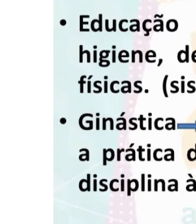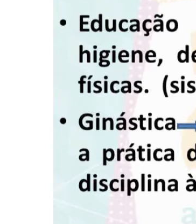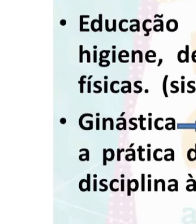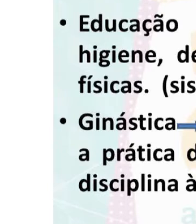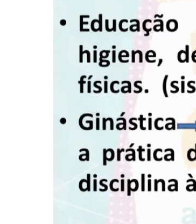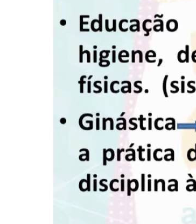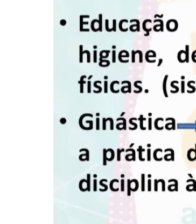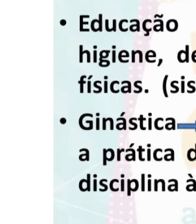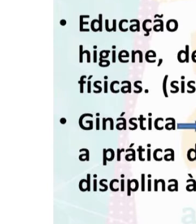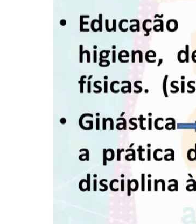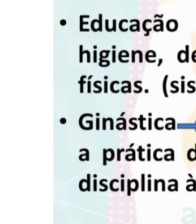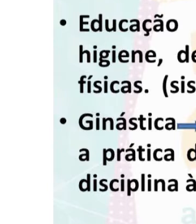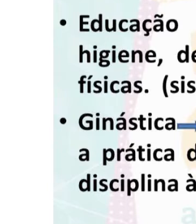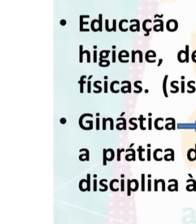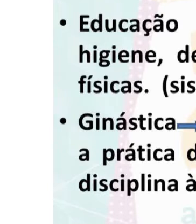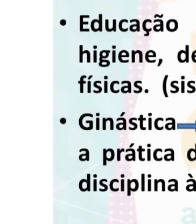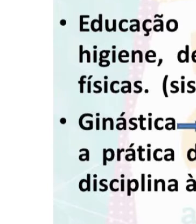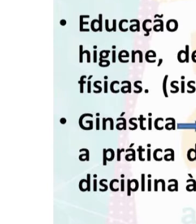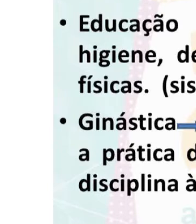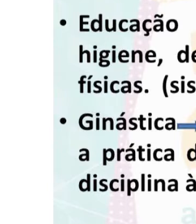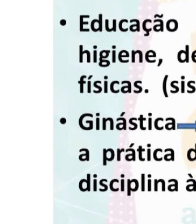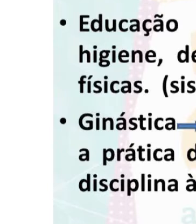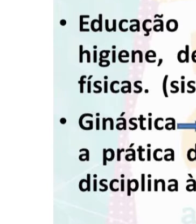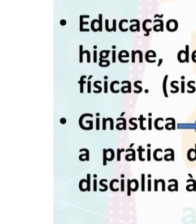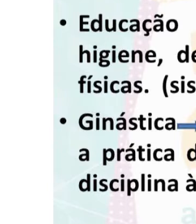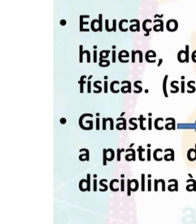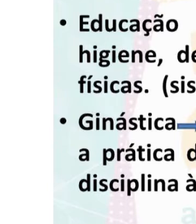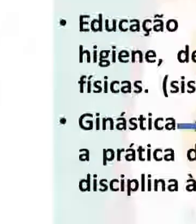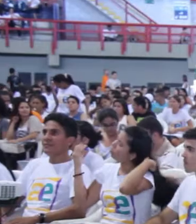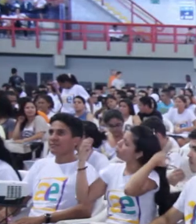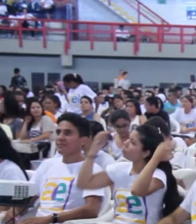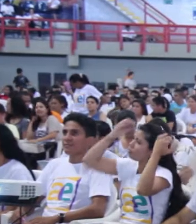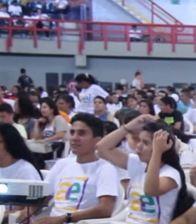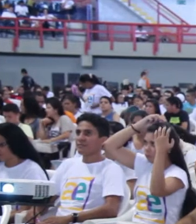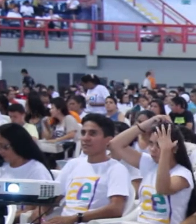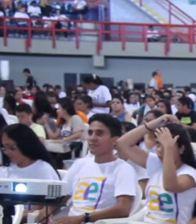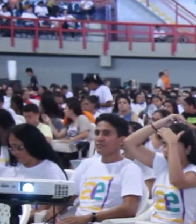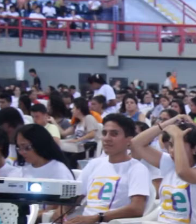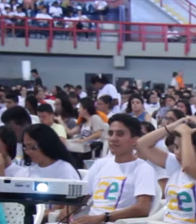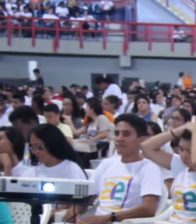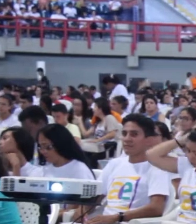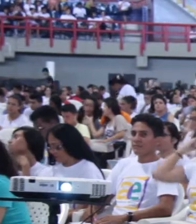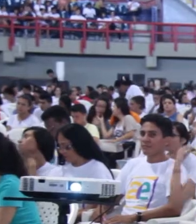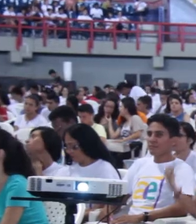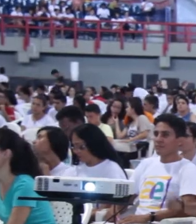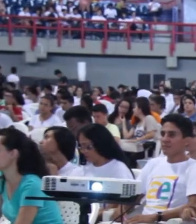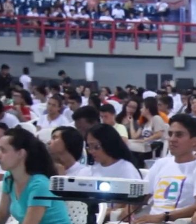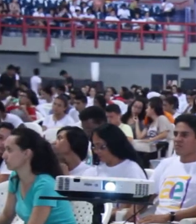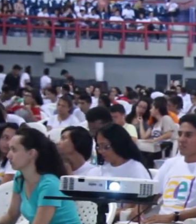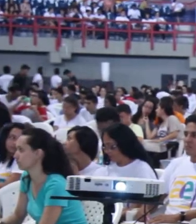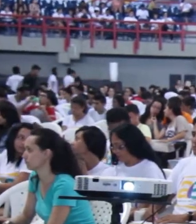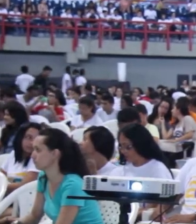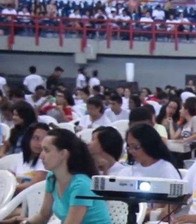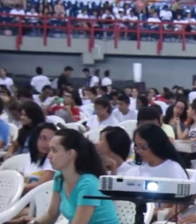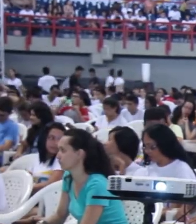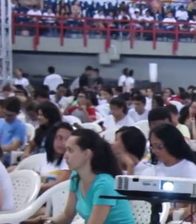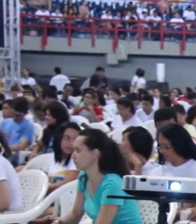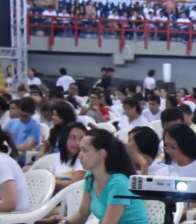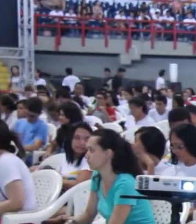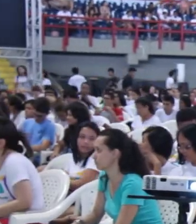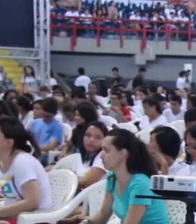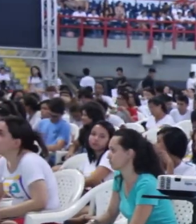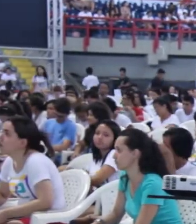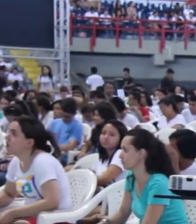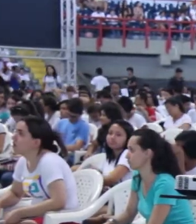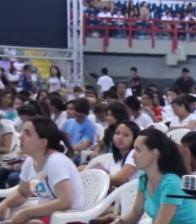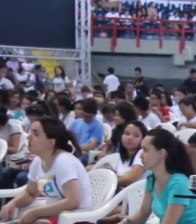a gente vai já falar da qualidade de vida. A atividade física, ela interfere na qualidade de vida, que o Enem chama também